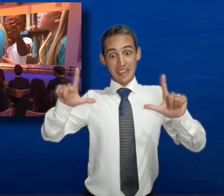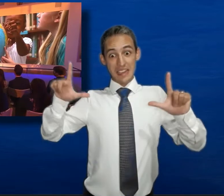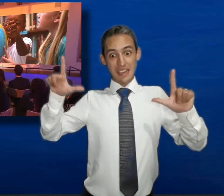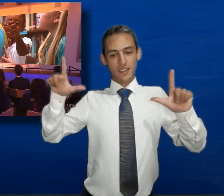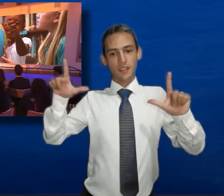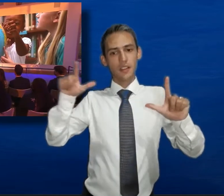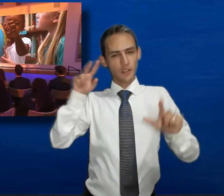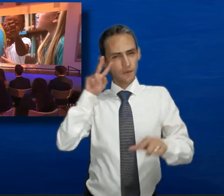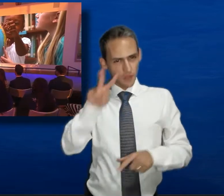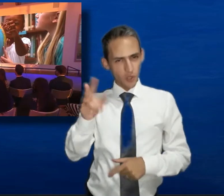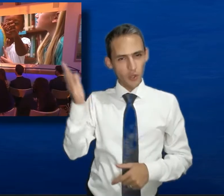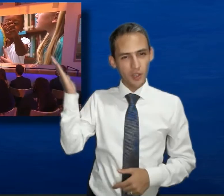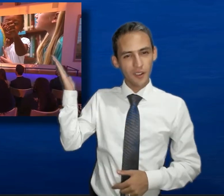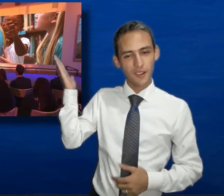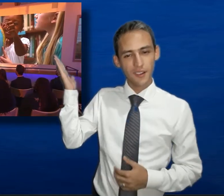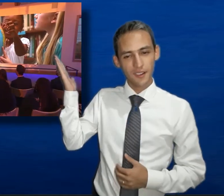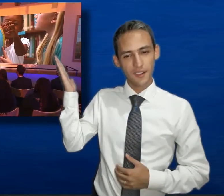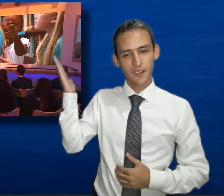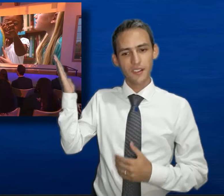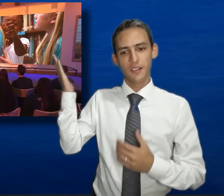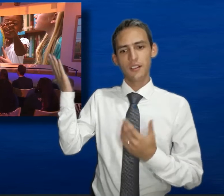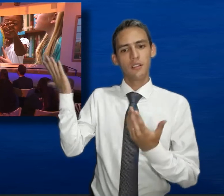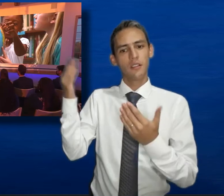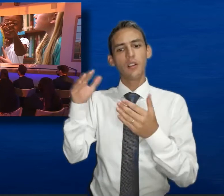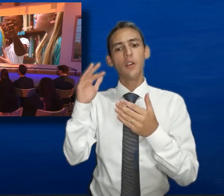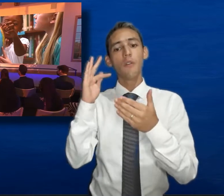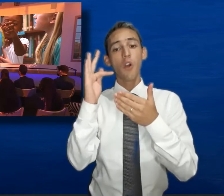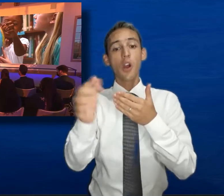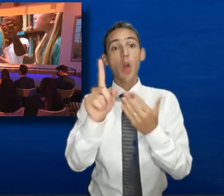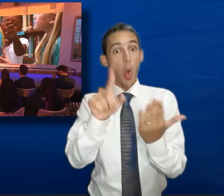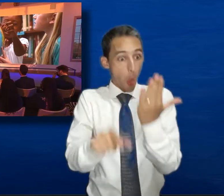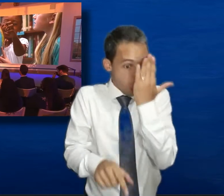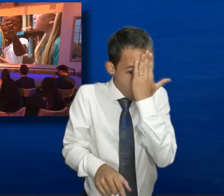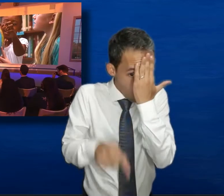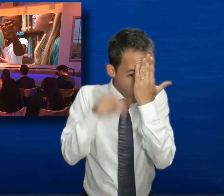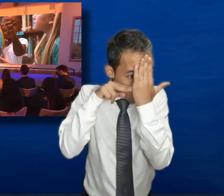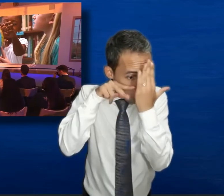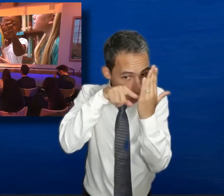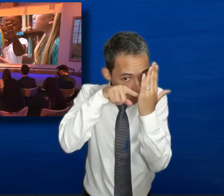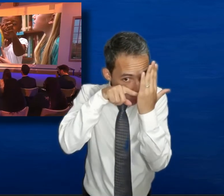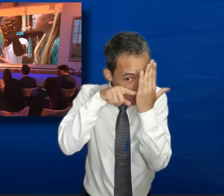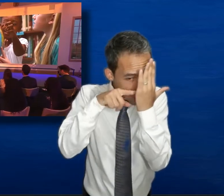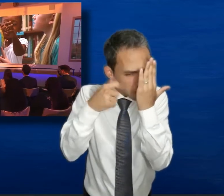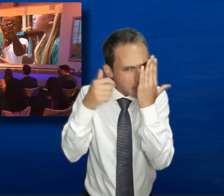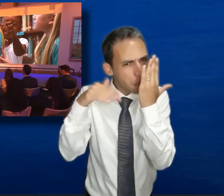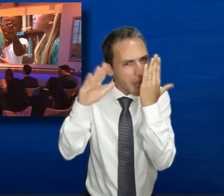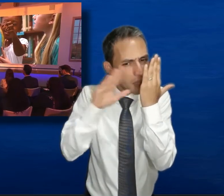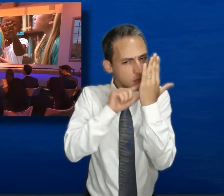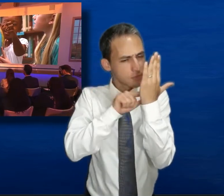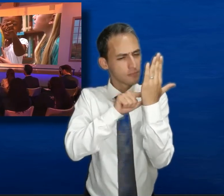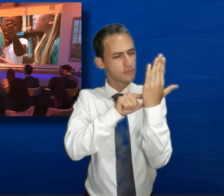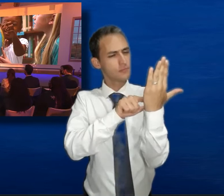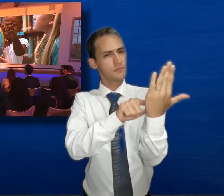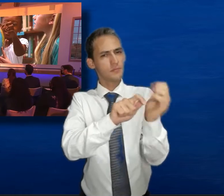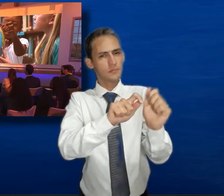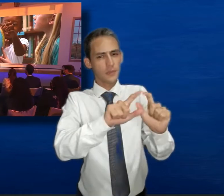Now, through this simple exercise, Por meio desse exercício simples, vocês podem ver, literalmente, além do que está bem na